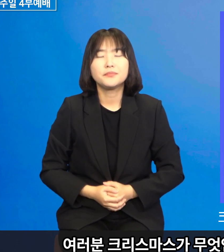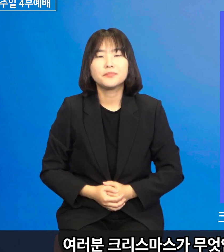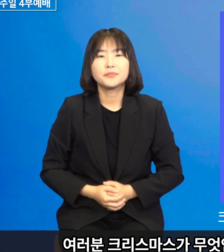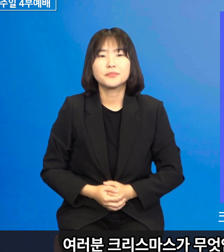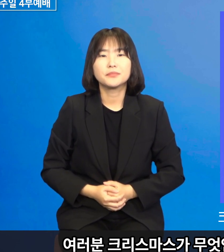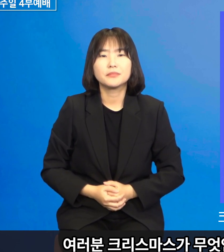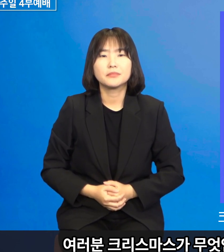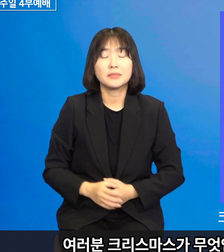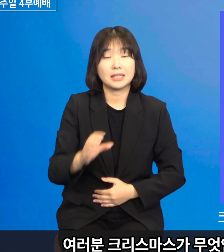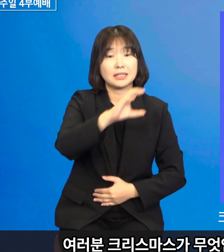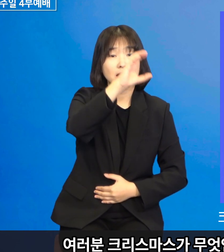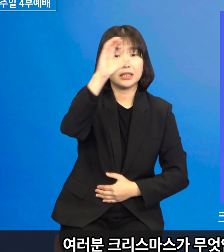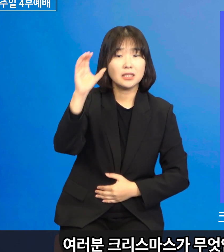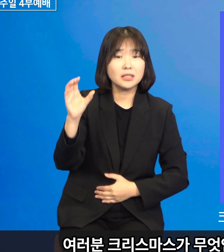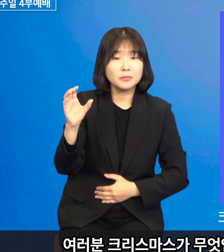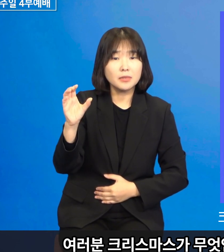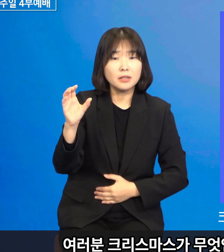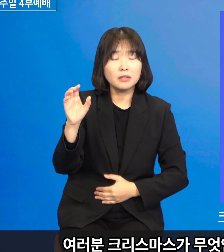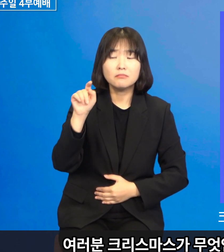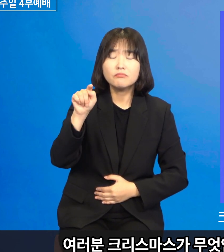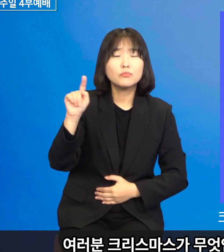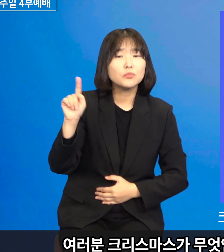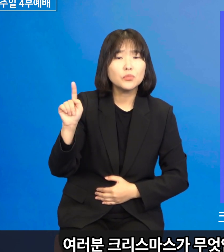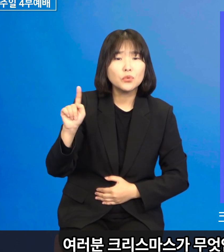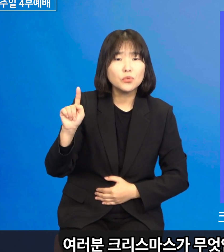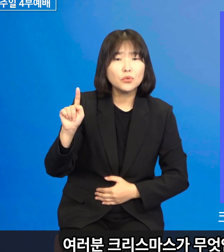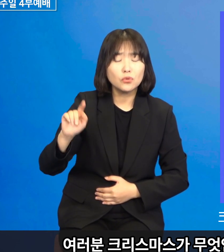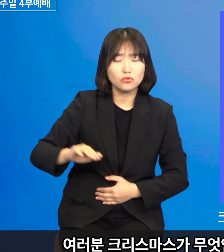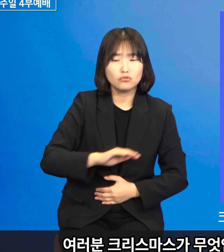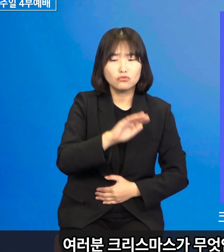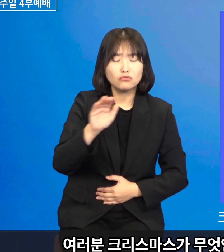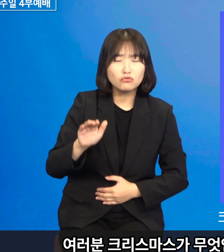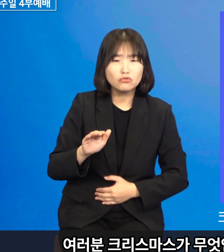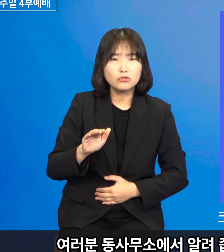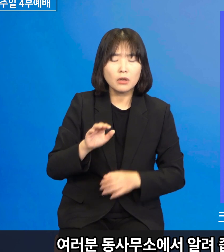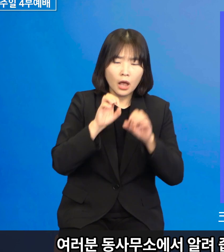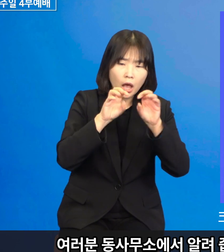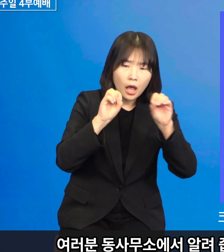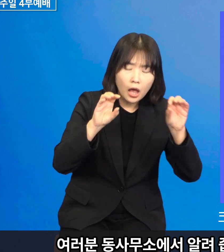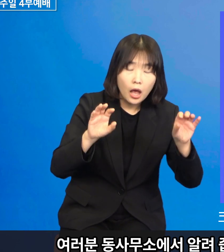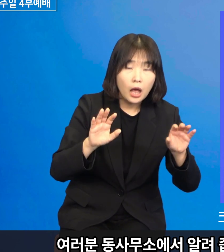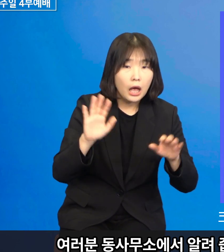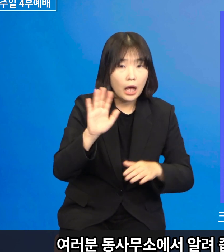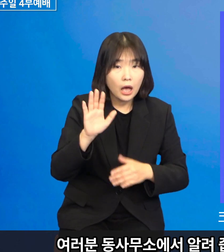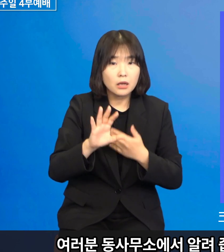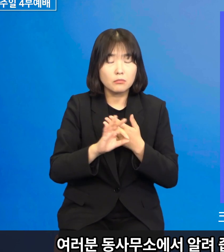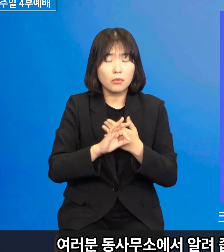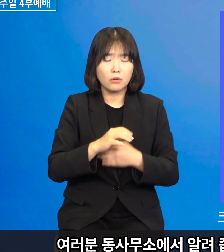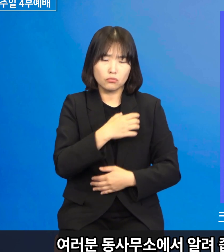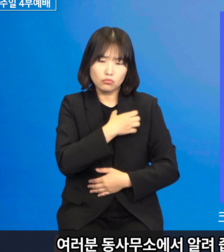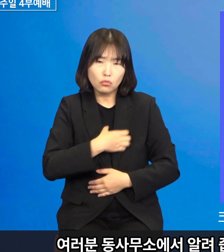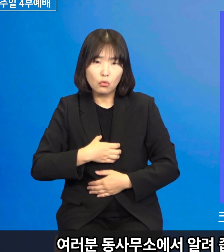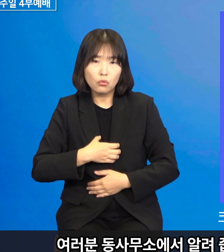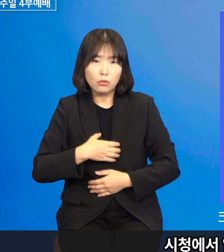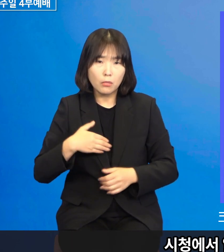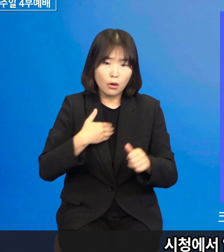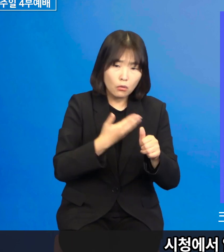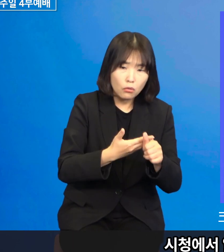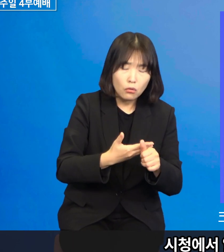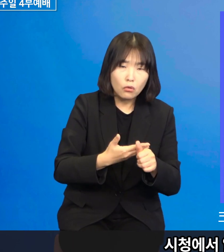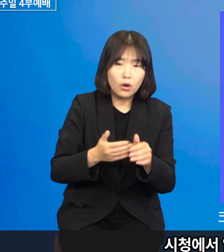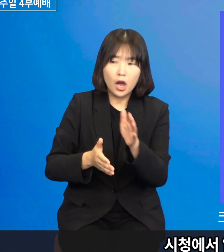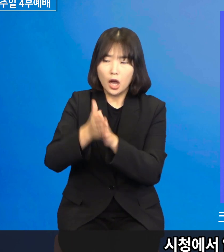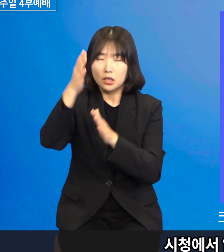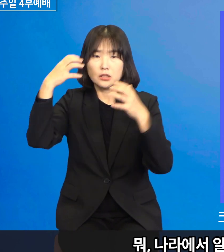여러분, 크리스마스가 무엇인지 우리가 나누지 않으면요, 여러분 동사무에서 알려줍니까? 구청에서 알려줍니까?